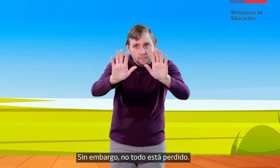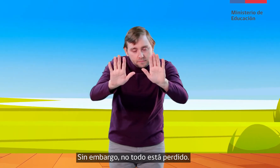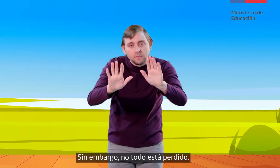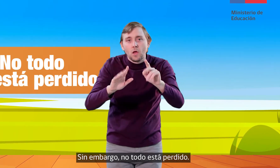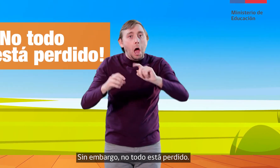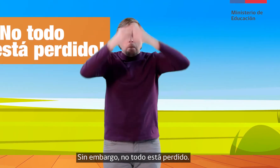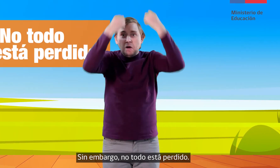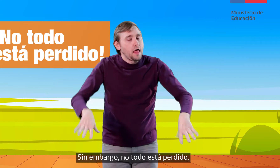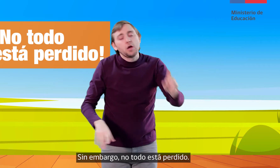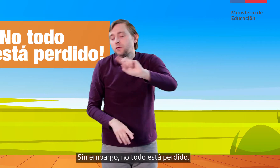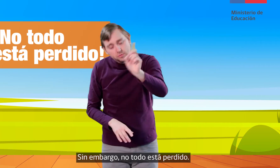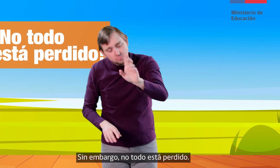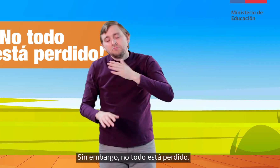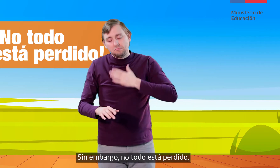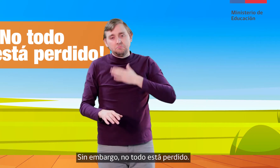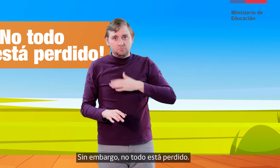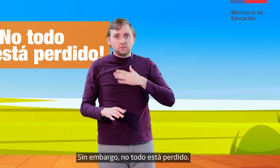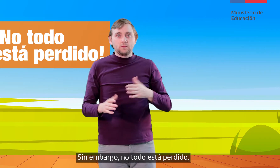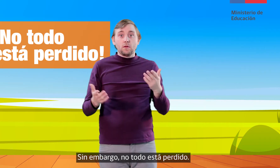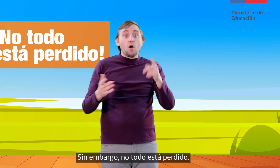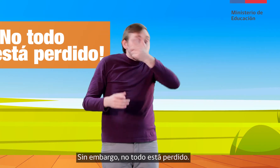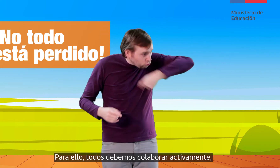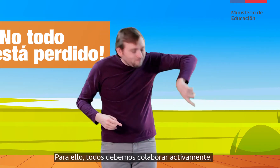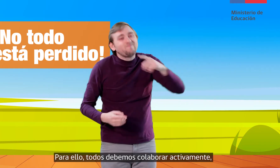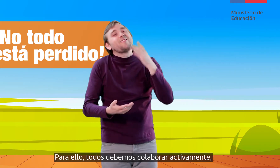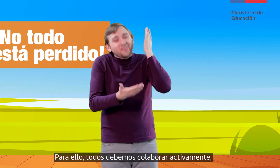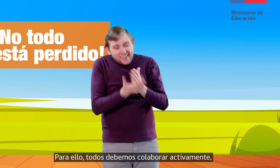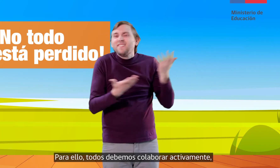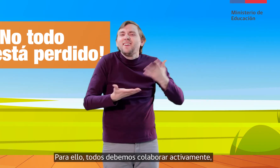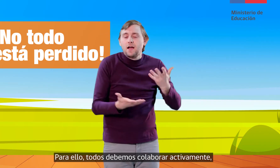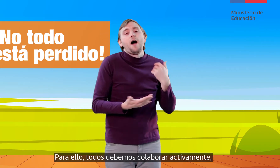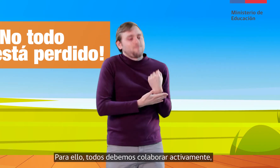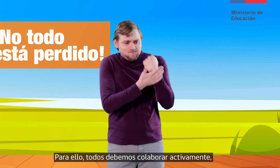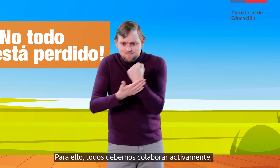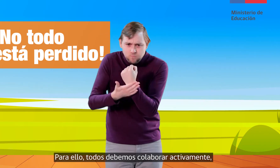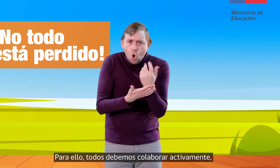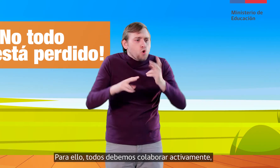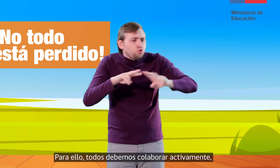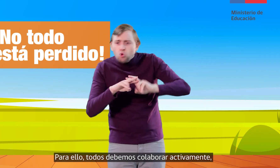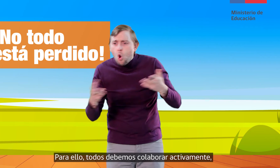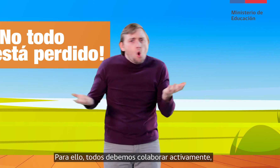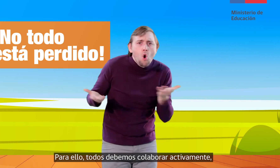Sin embargo, no todo está perdido. Para ello, todos debemos colaborar